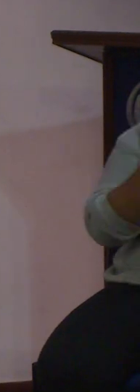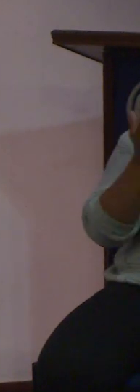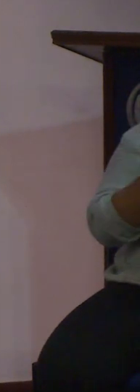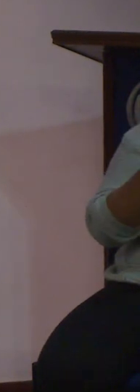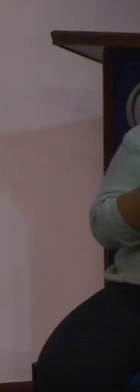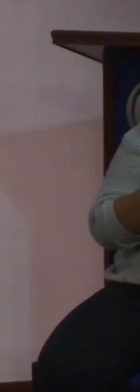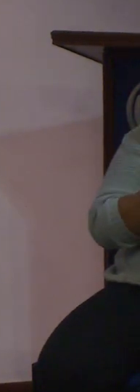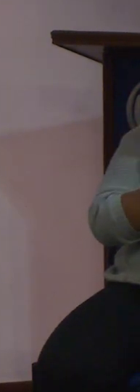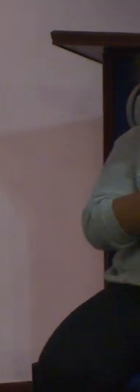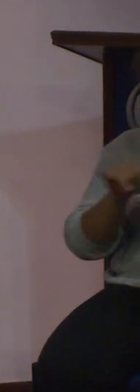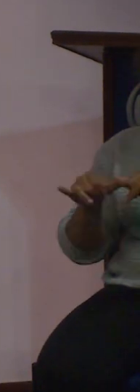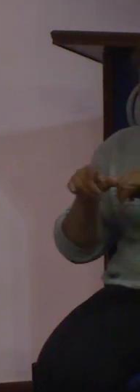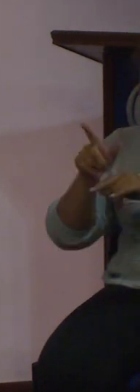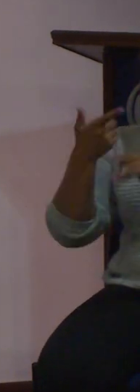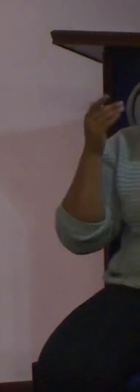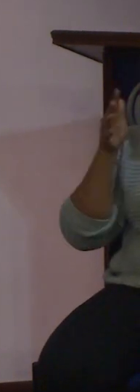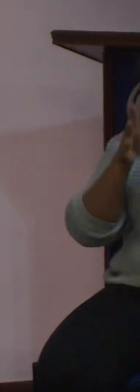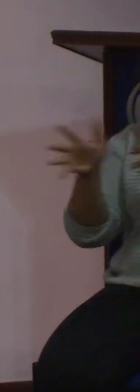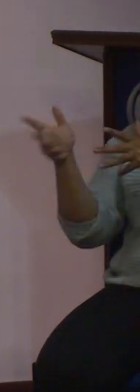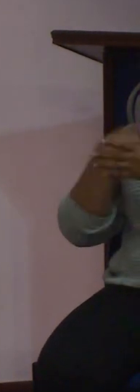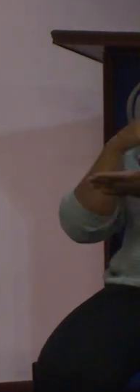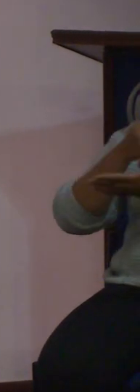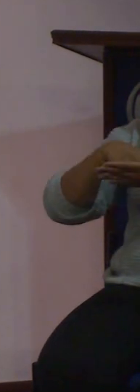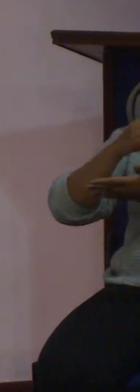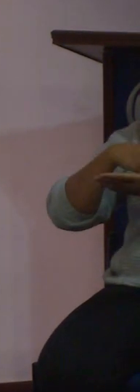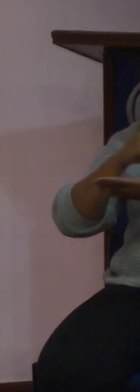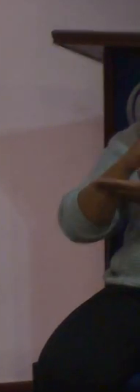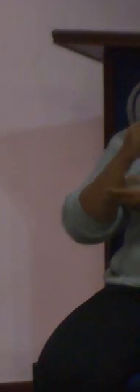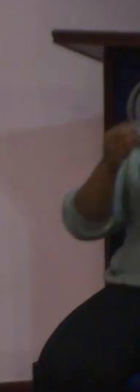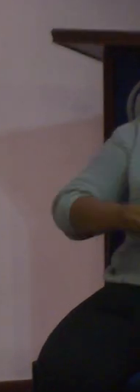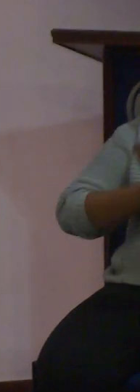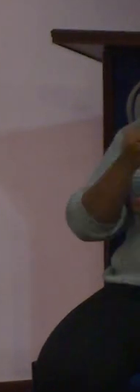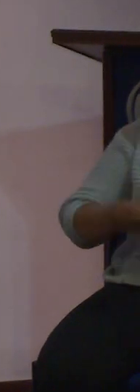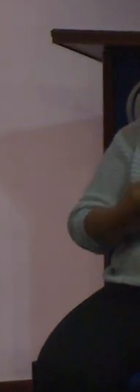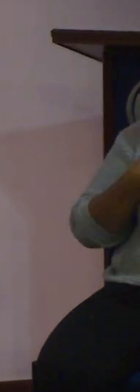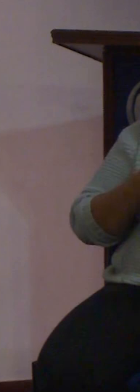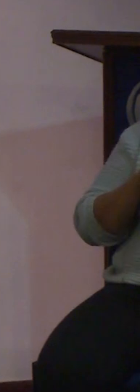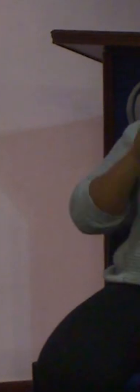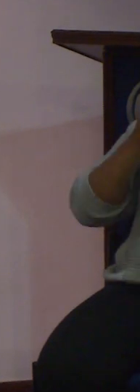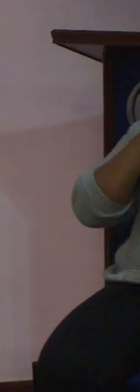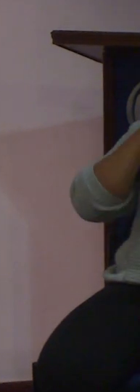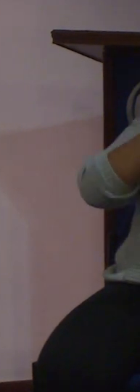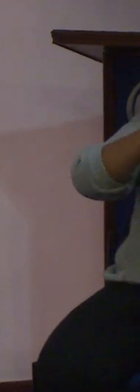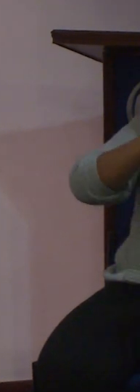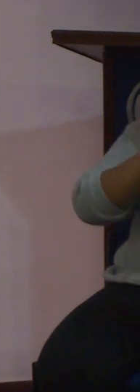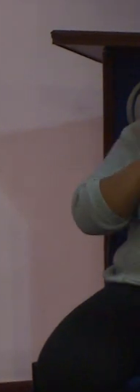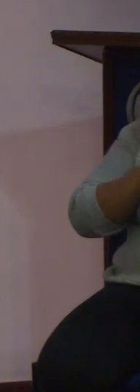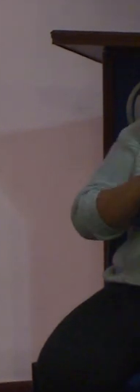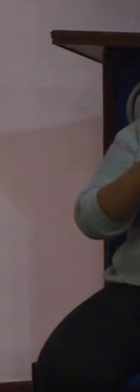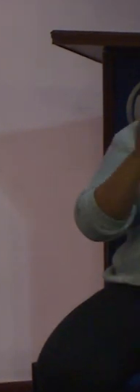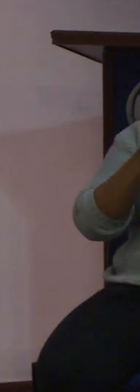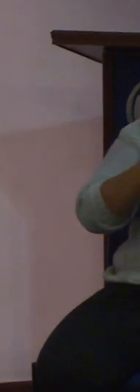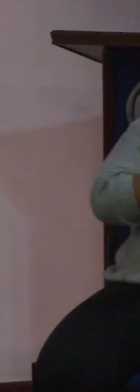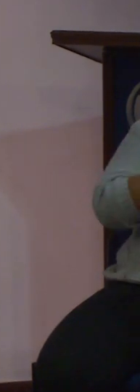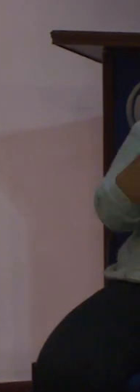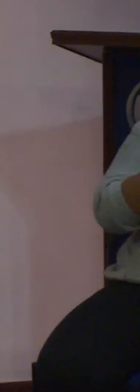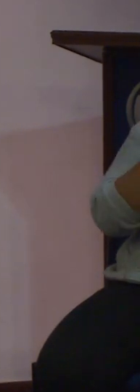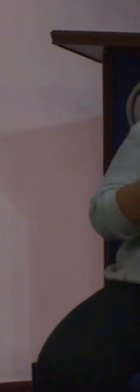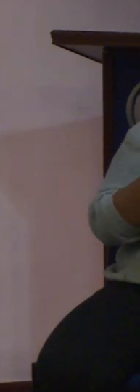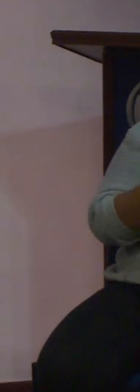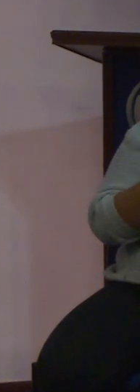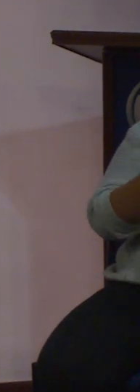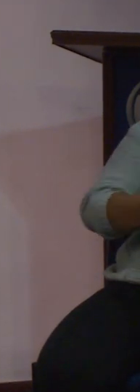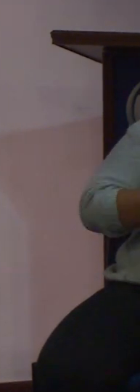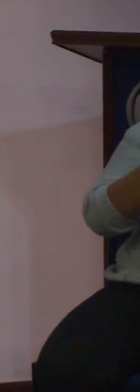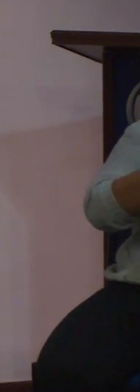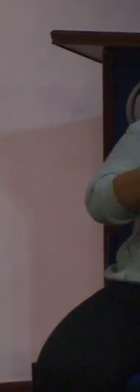en enseñanza de la biología. Entonces, para que vean que si bien cuando nosotros hablamos de todos esos trabajos que dan